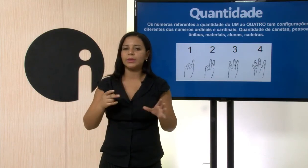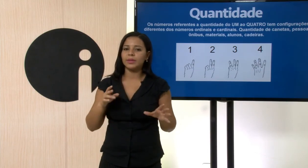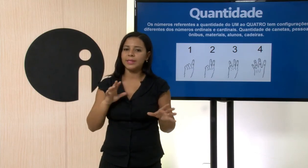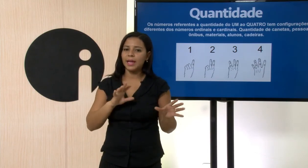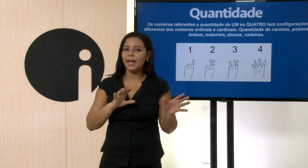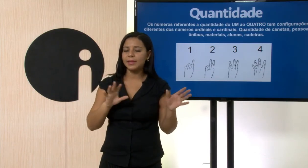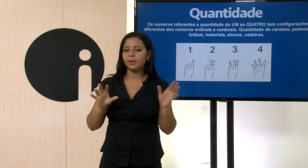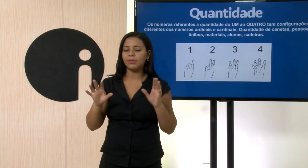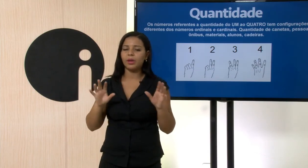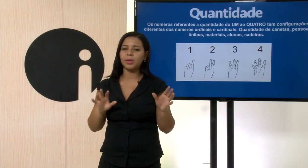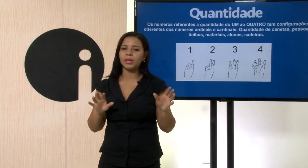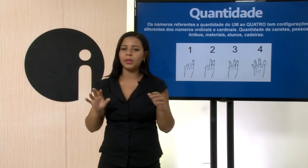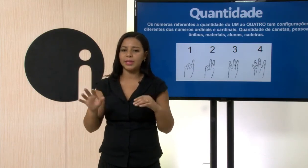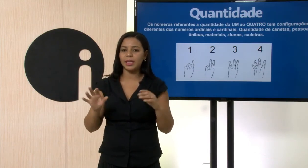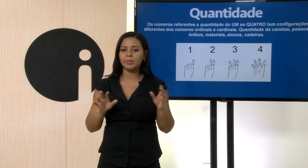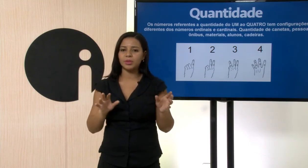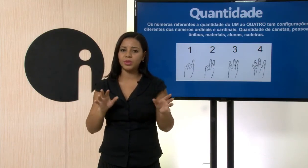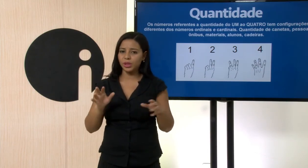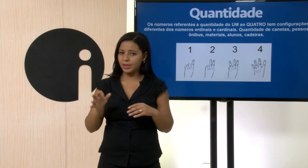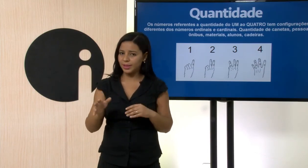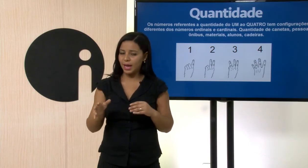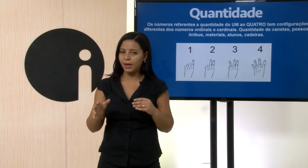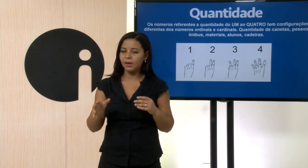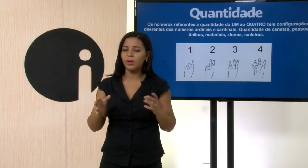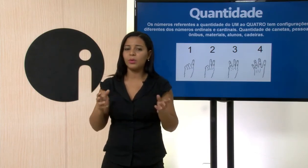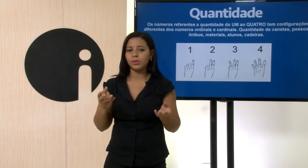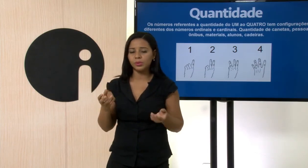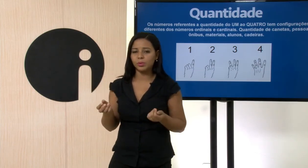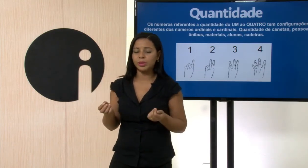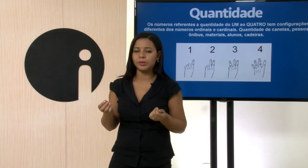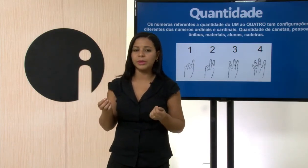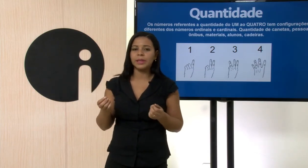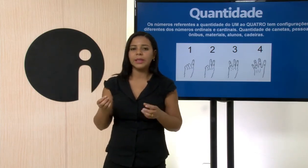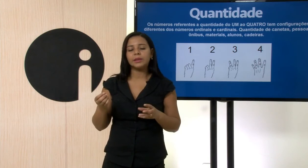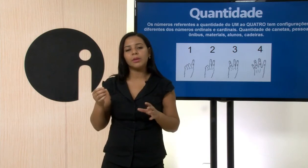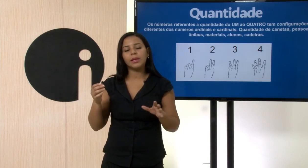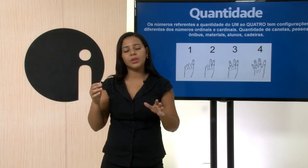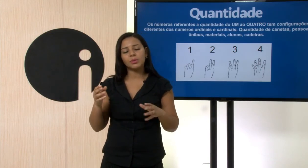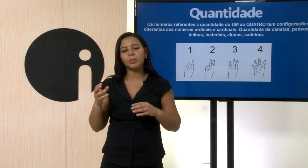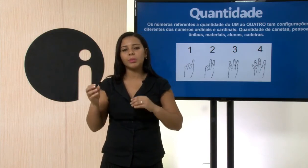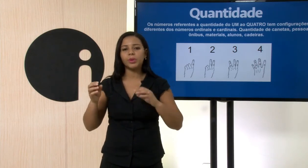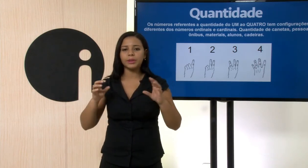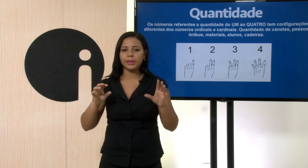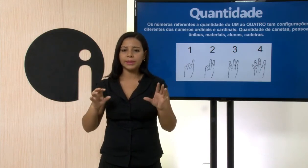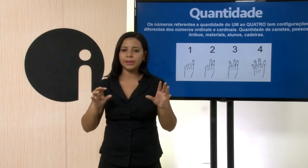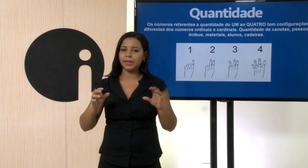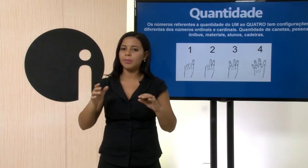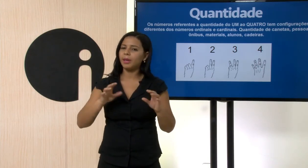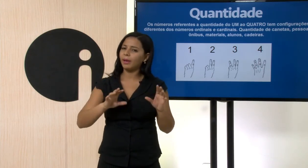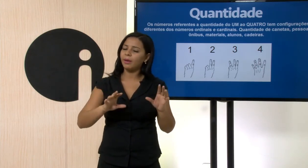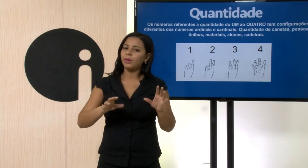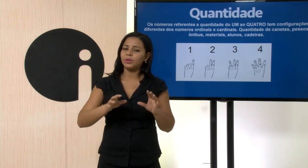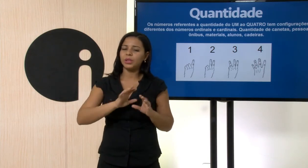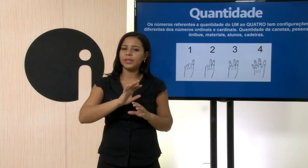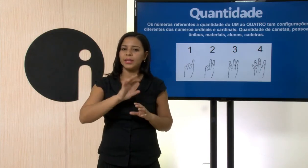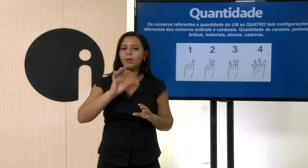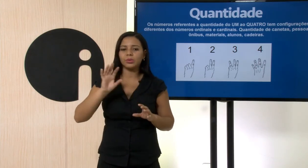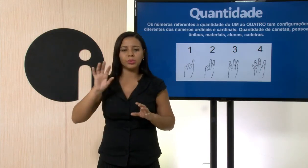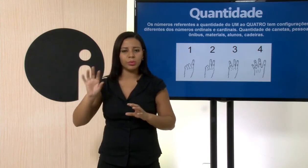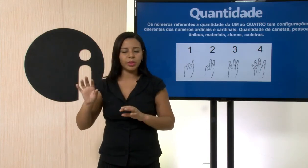vai ser essa forma que nós iremos utilizar os números. Então é de suma importância saber utilizar os